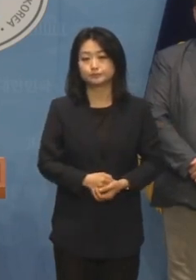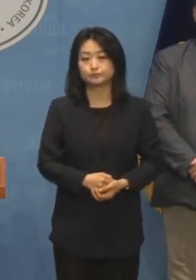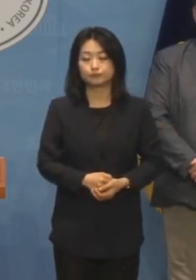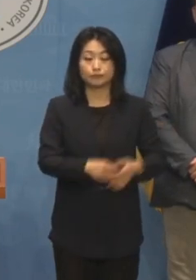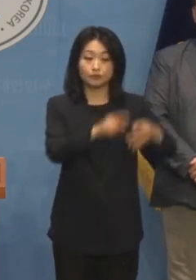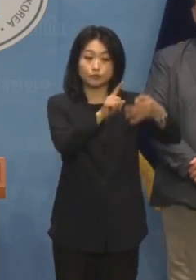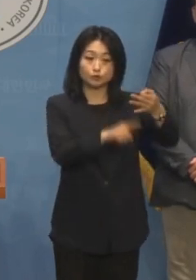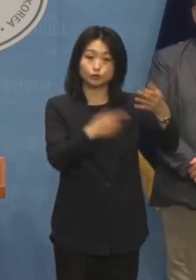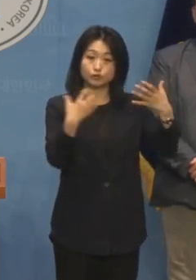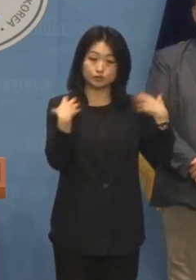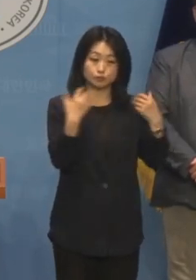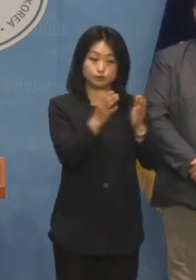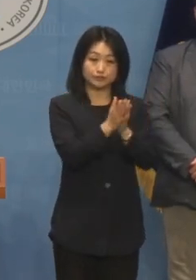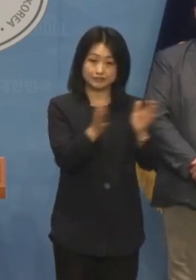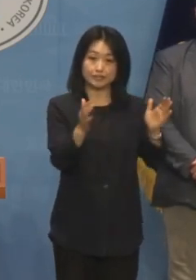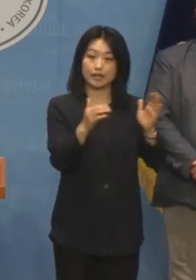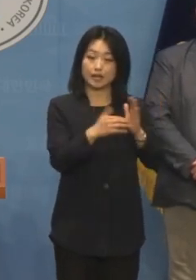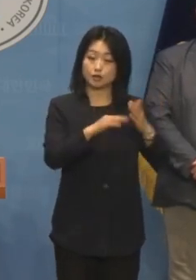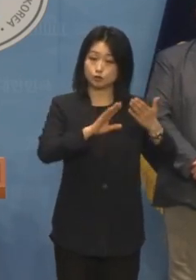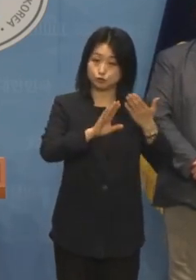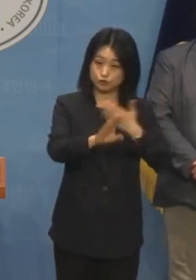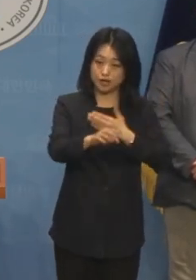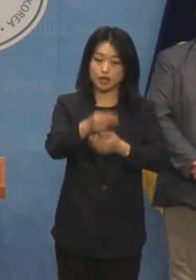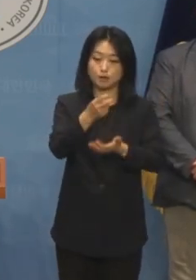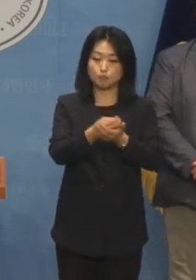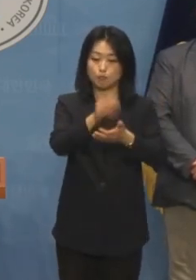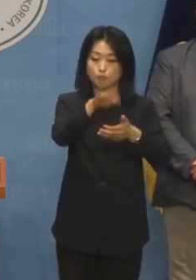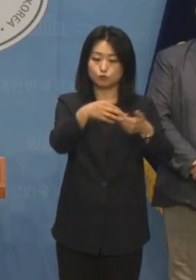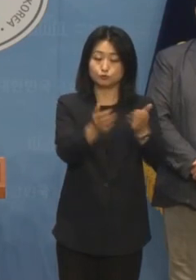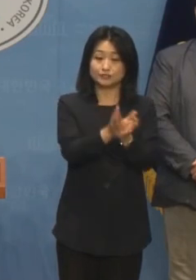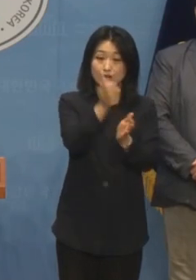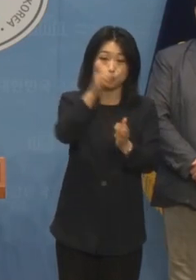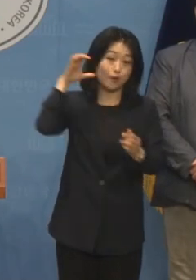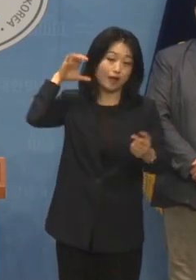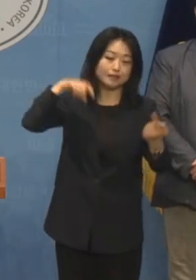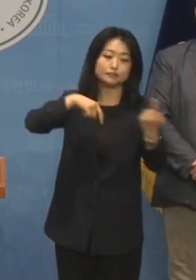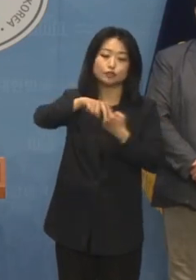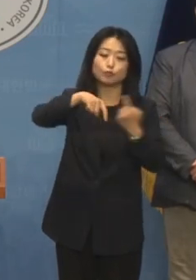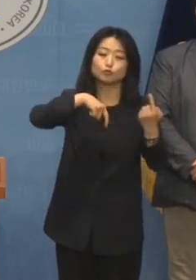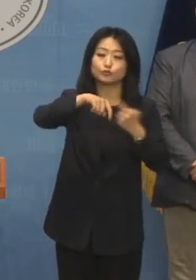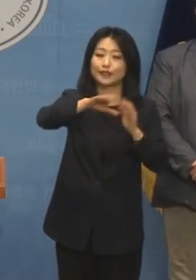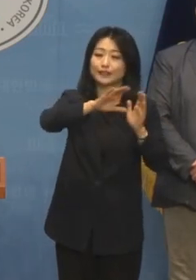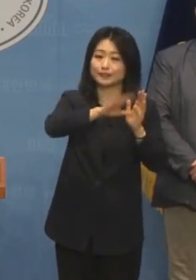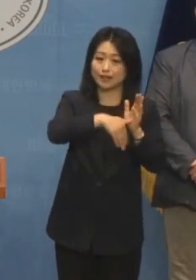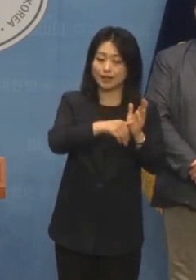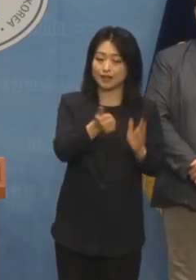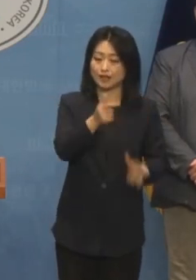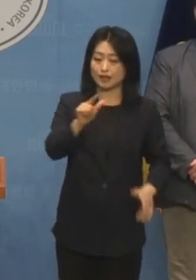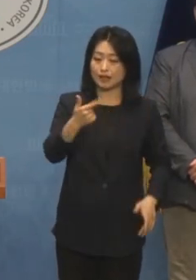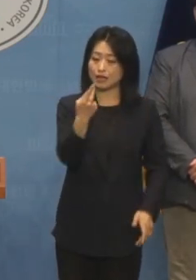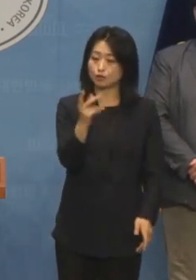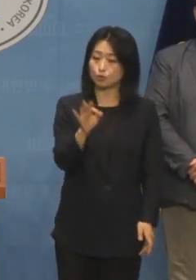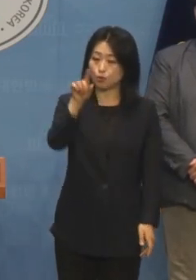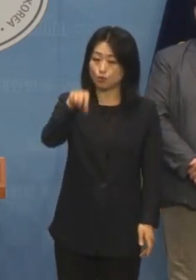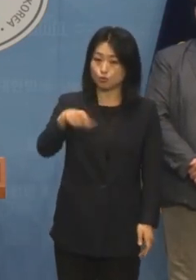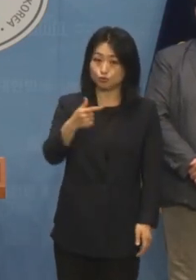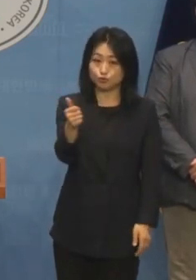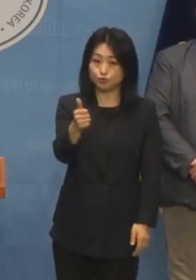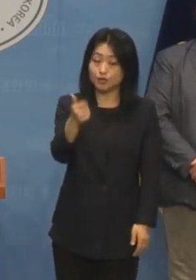윤석열 정권이 출범하고 나서 첫 법무장관 인사청문회 때였습니다. 한동훈 후보자에게 제가